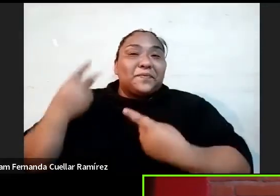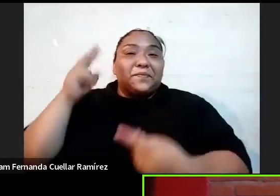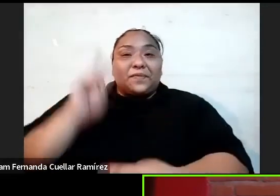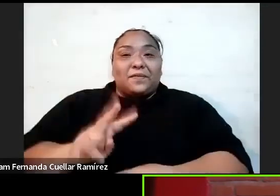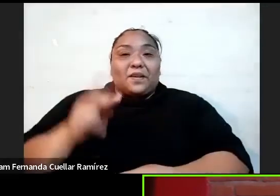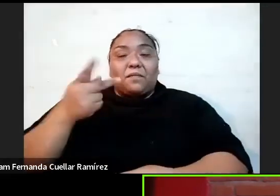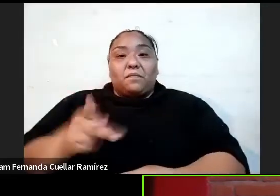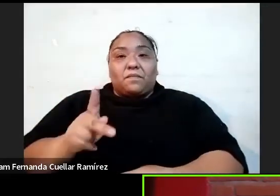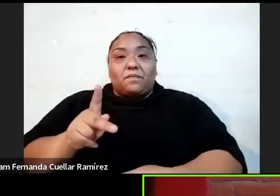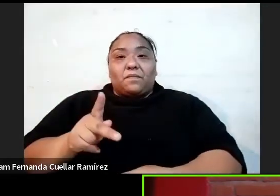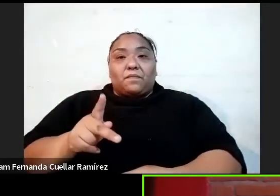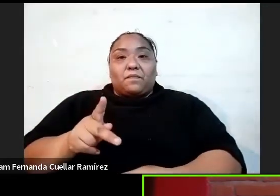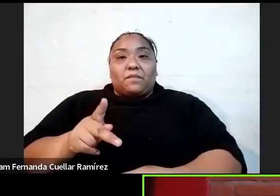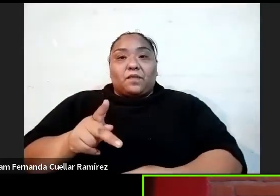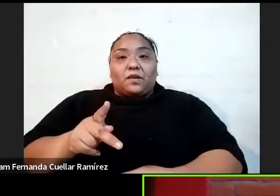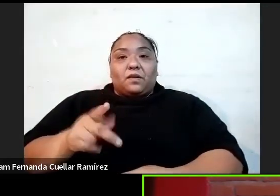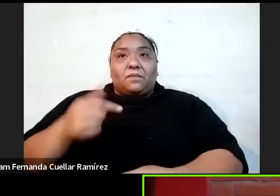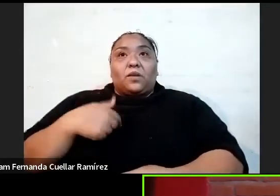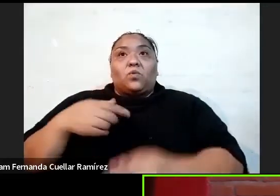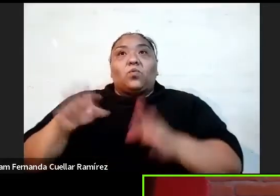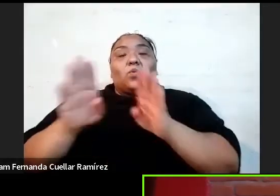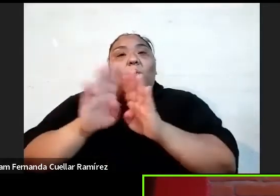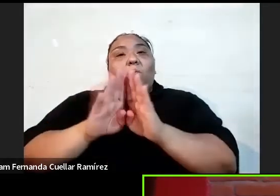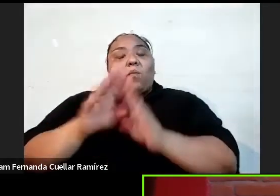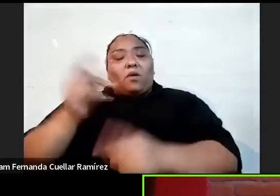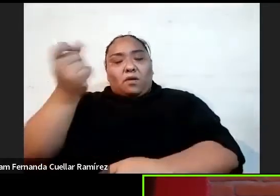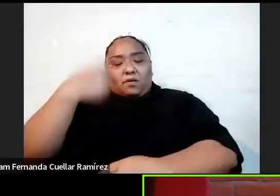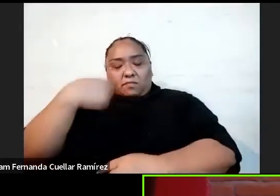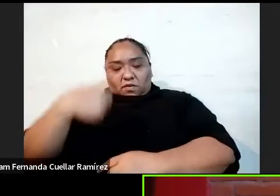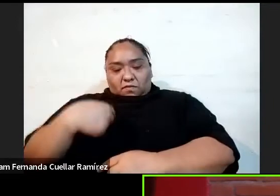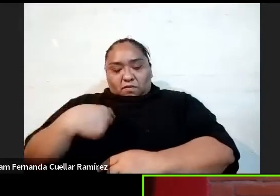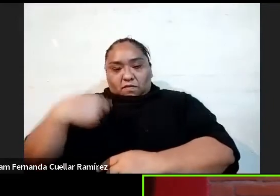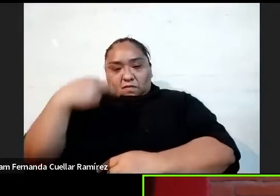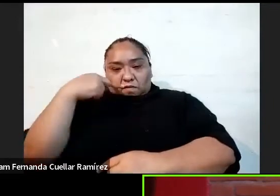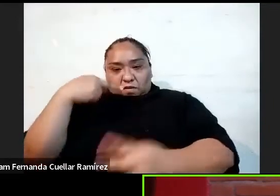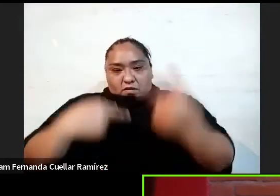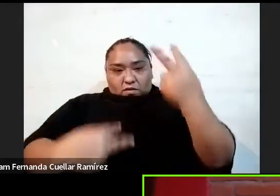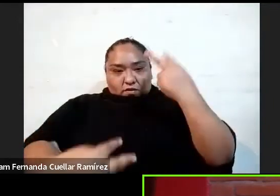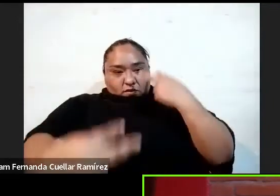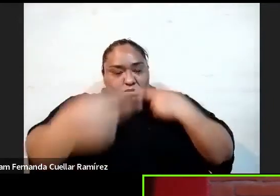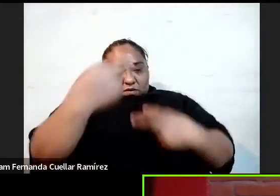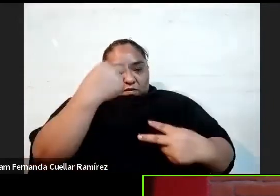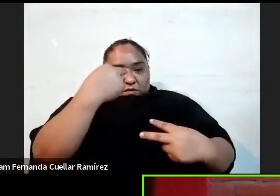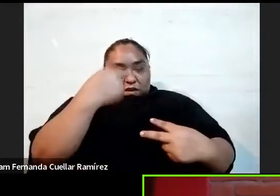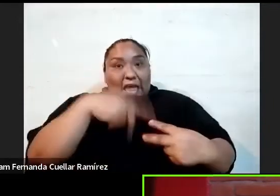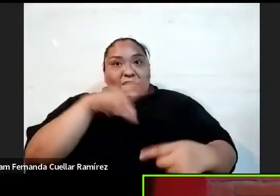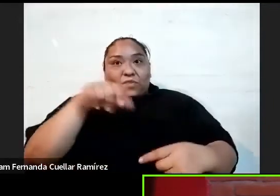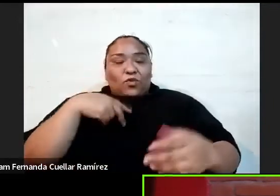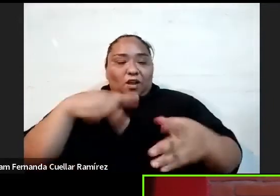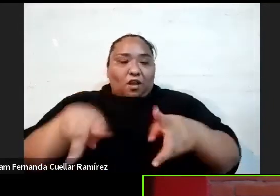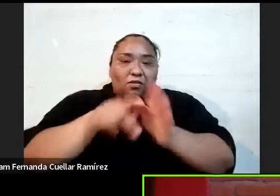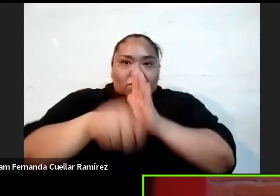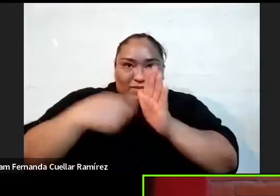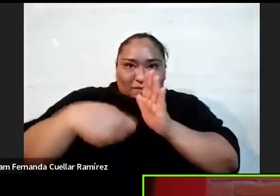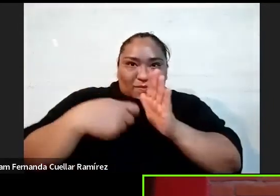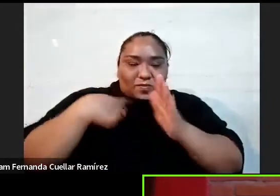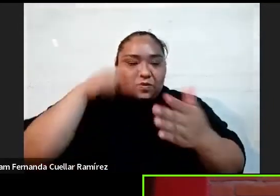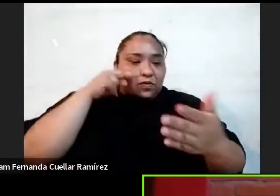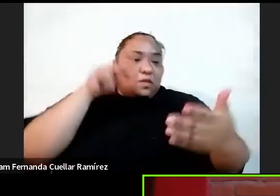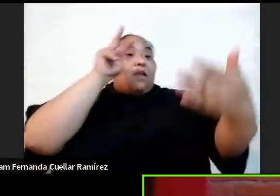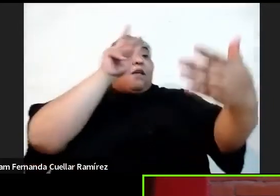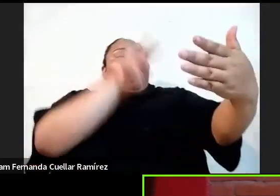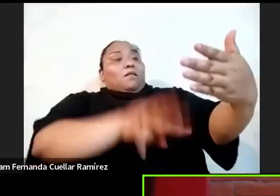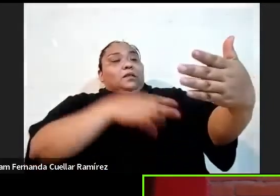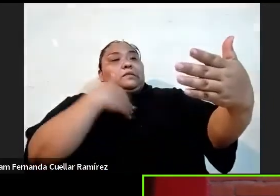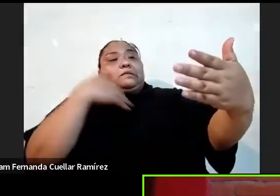impresionante cómo me veía, porque después vi el video de cómo se veía el show y no sé, o